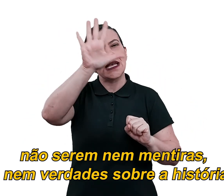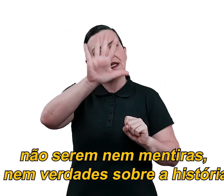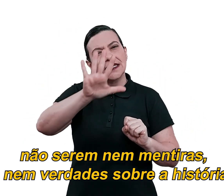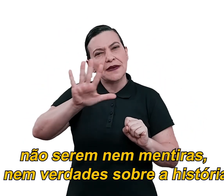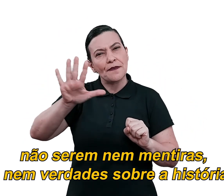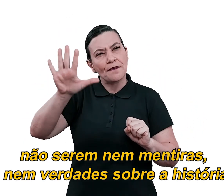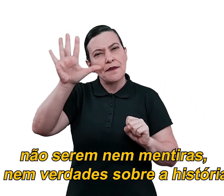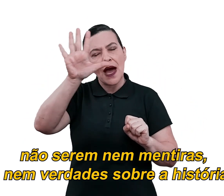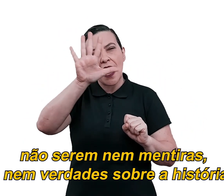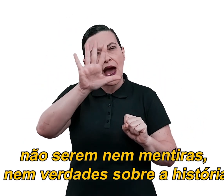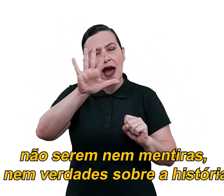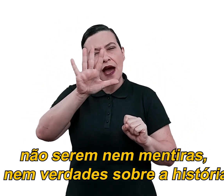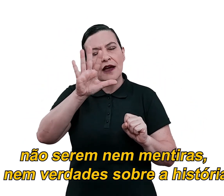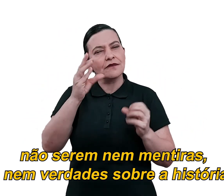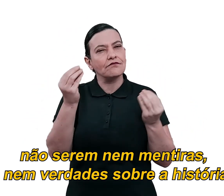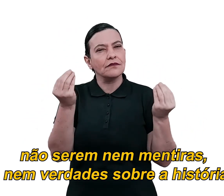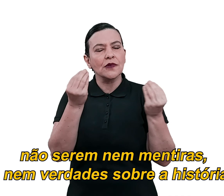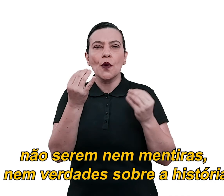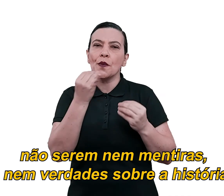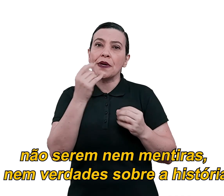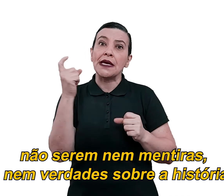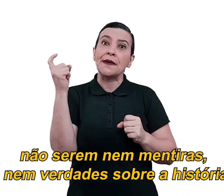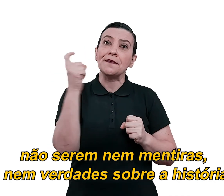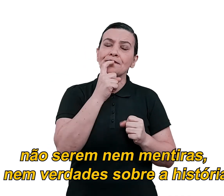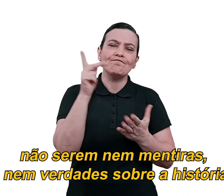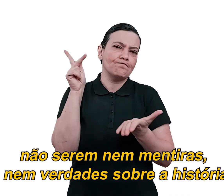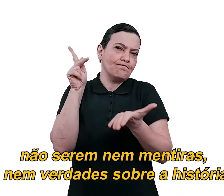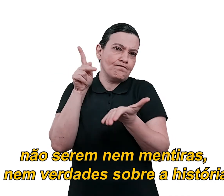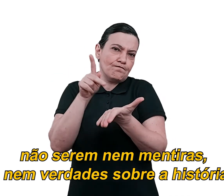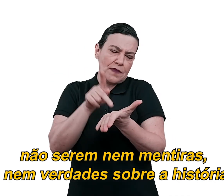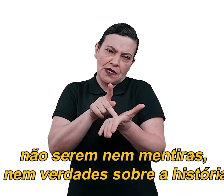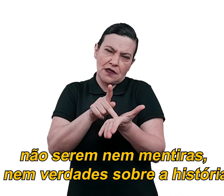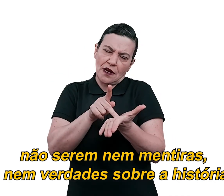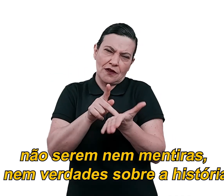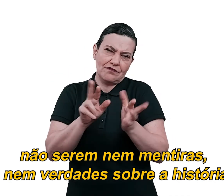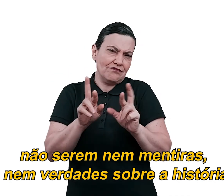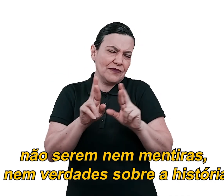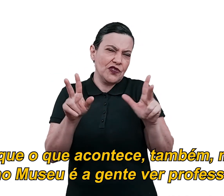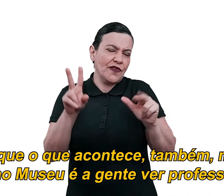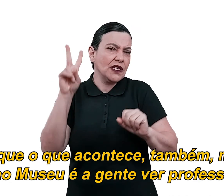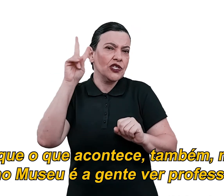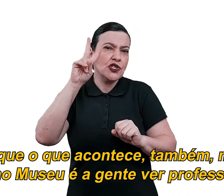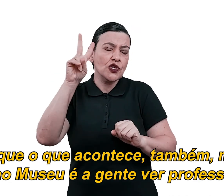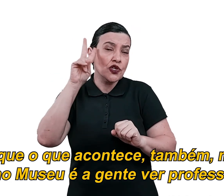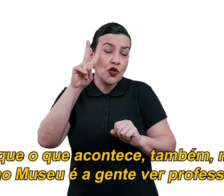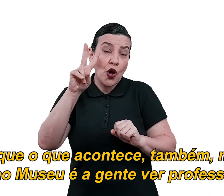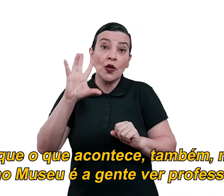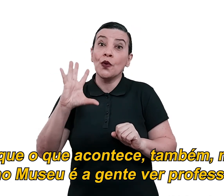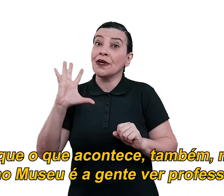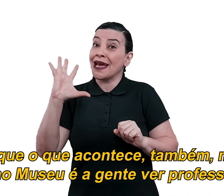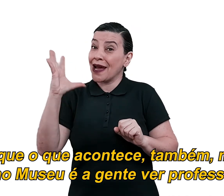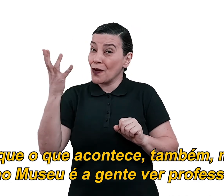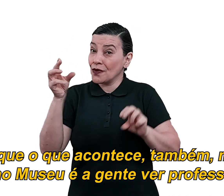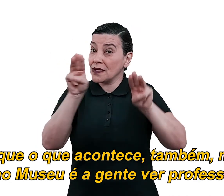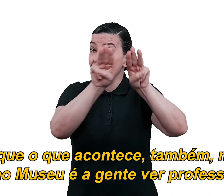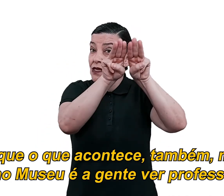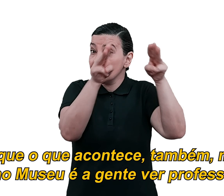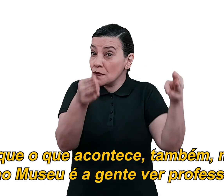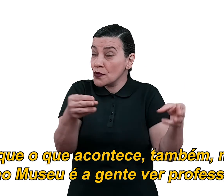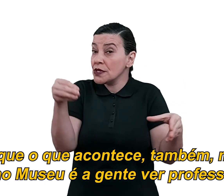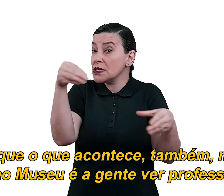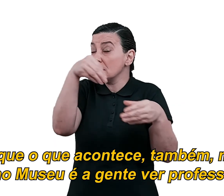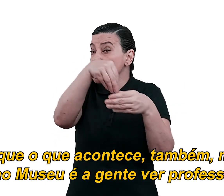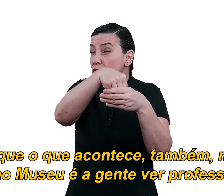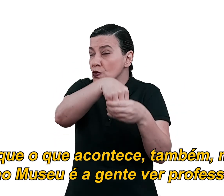imagens não serem nem mentiras nem verdades, né, sobre a história, porque o que acontece também muito ali no museu é